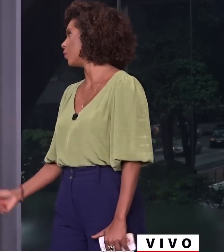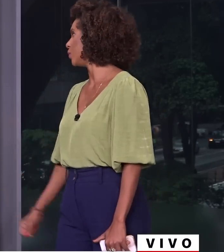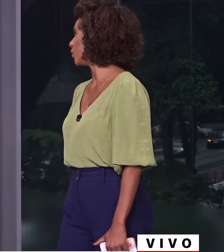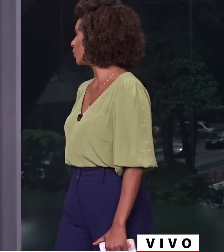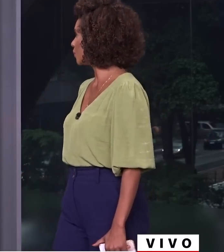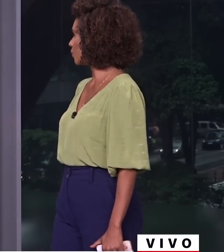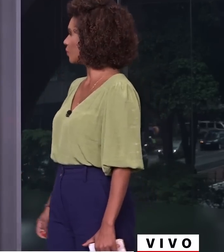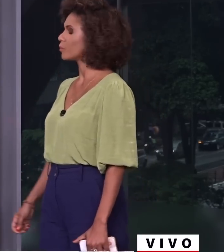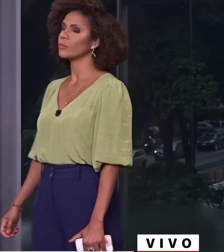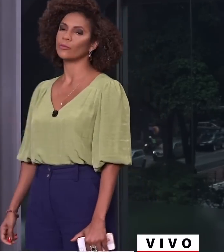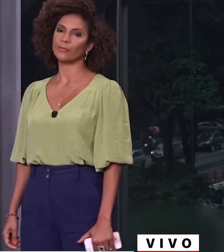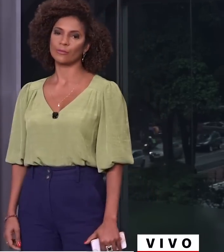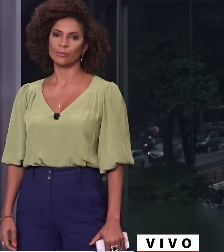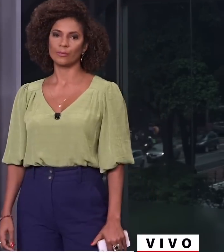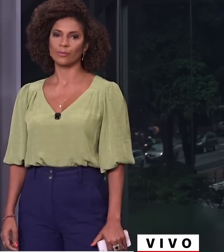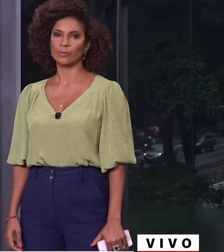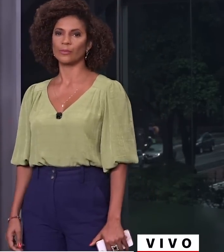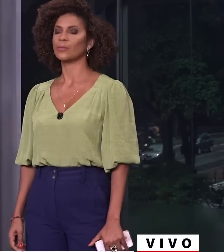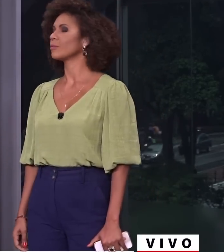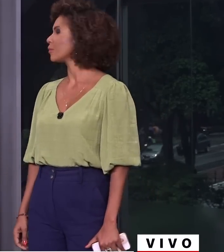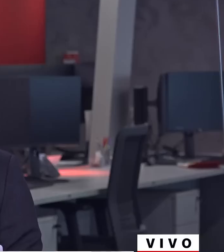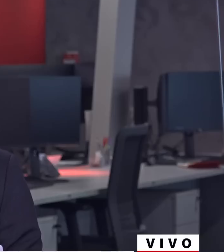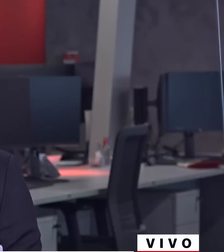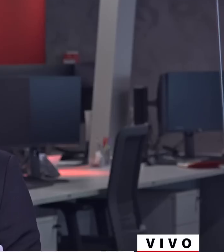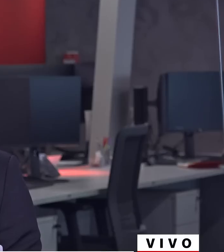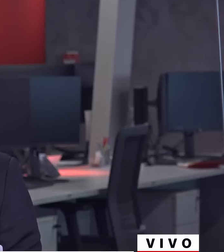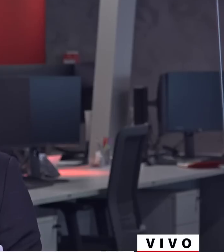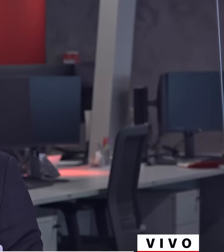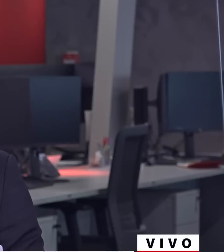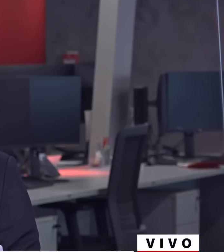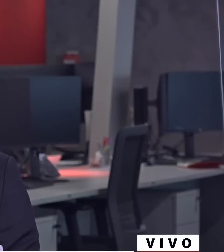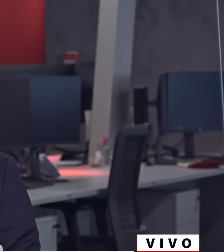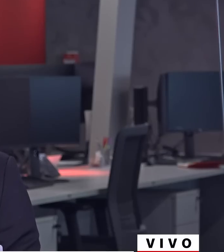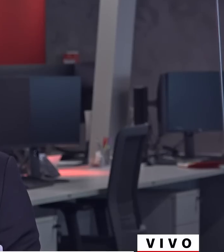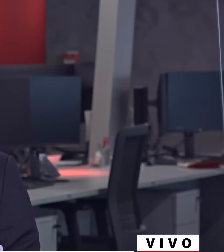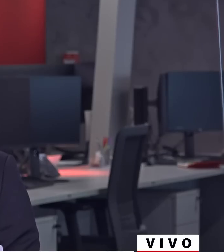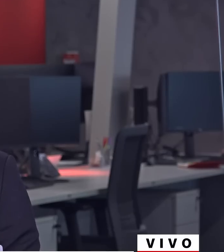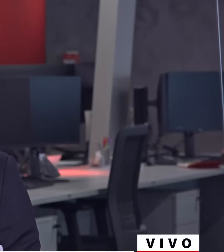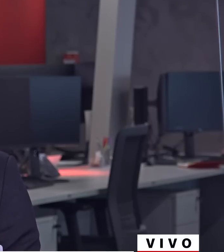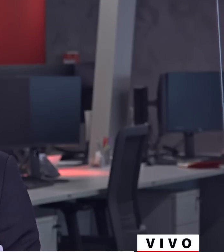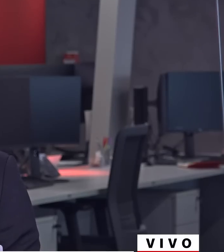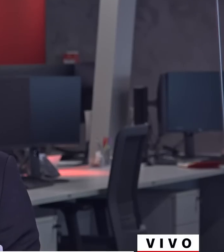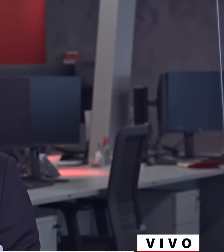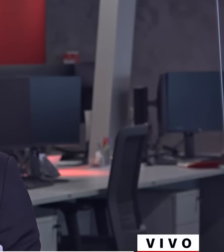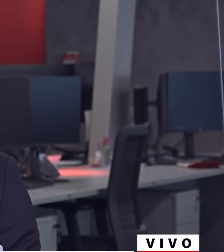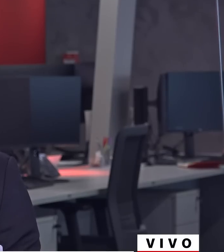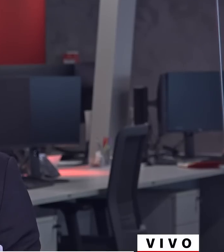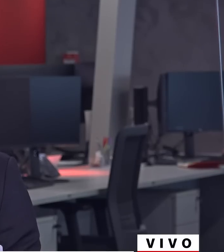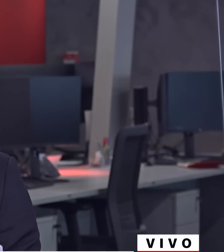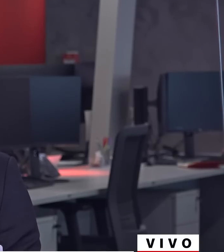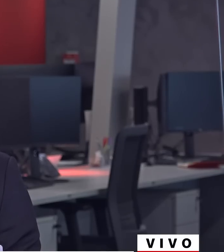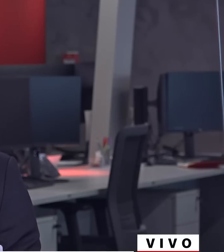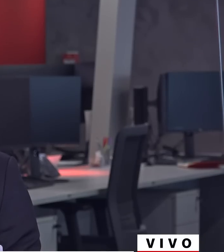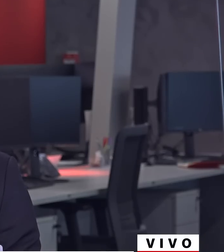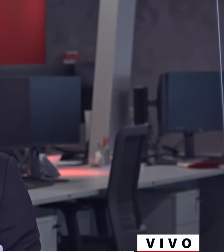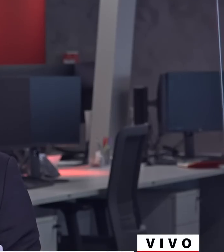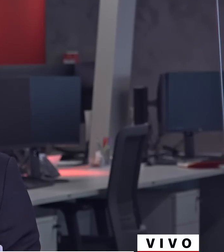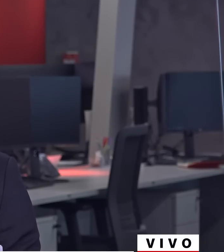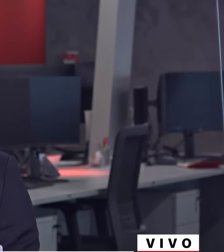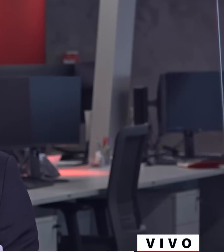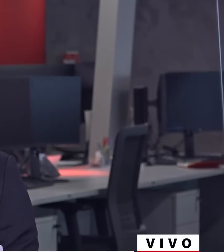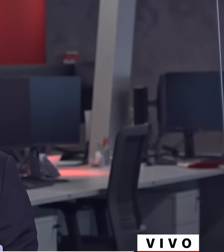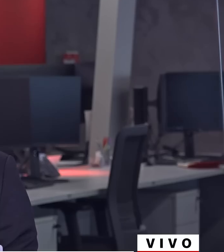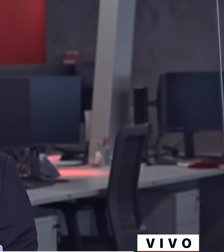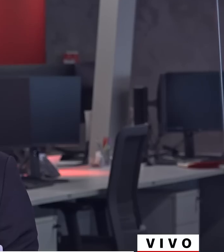racial agora se deve já tem uma lista né uma lista de nomes de mulheres negras que podem estar na sua equipe no Ministério do